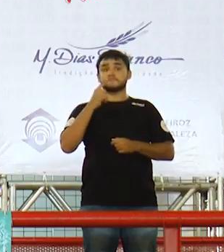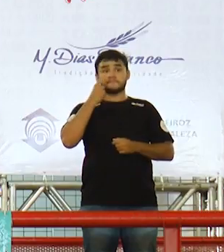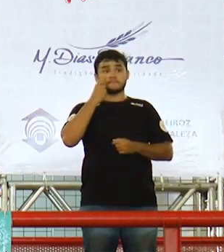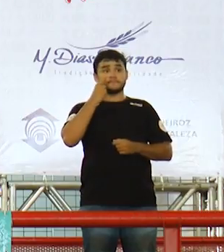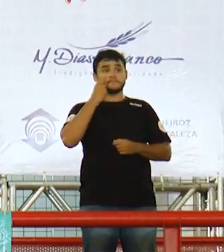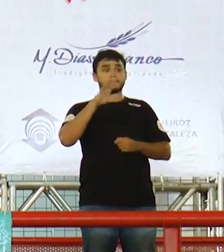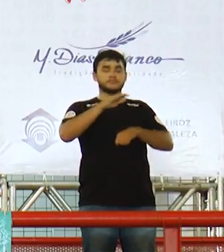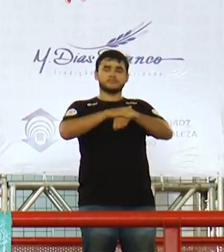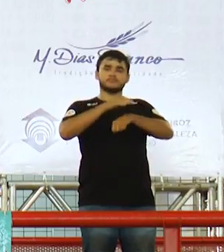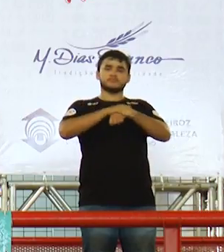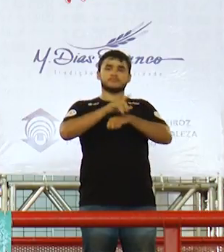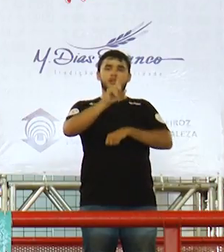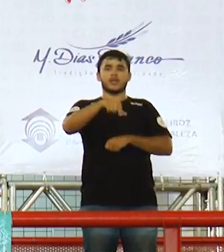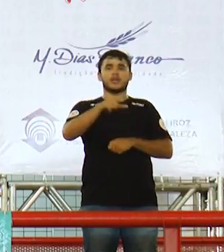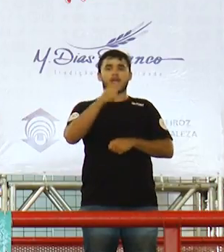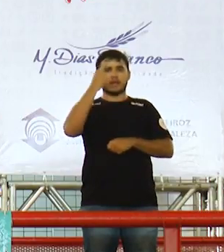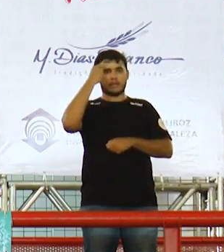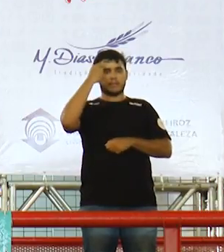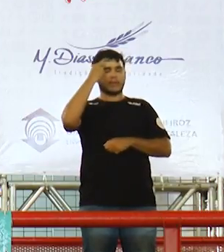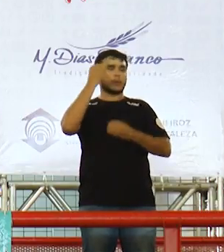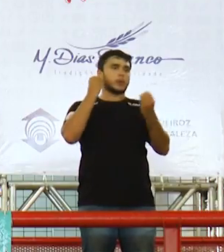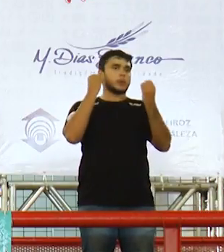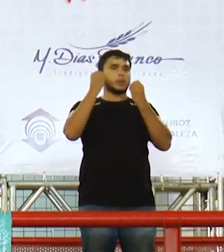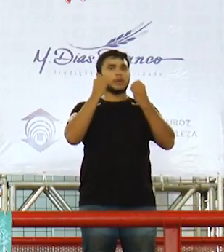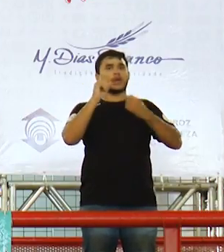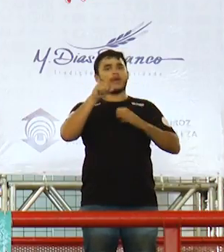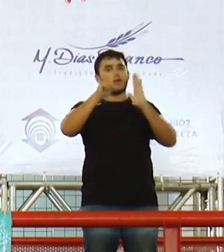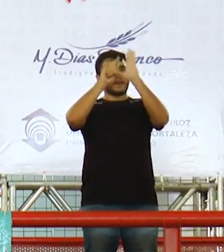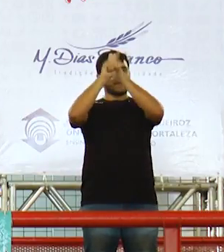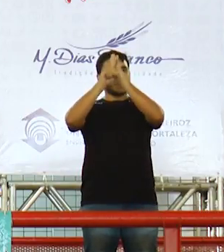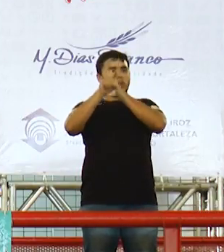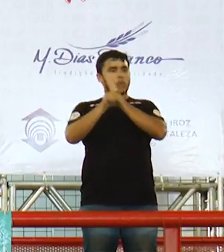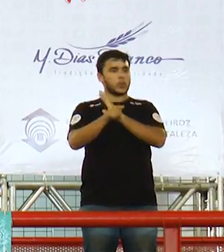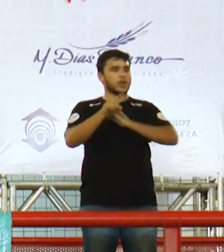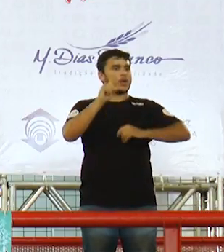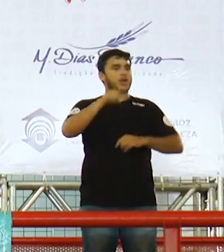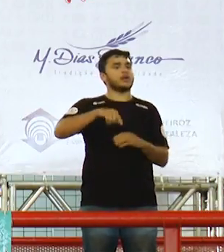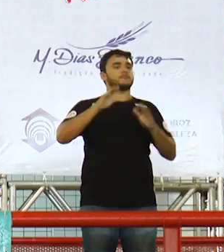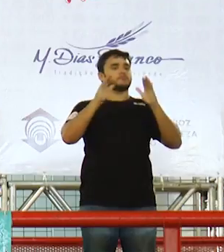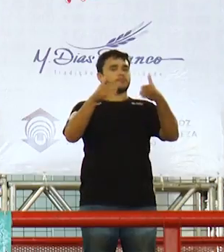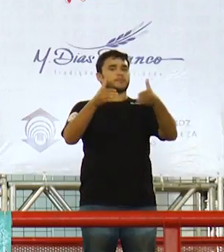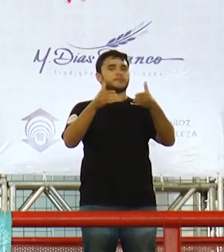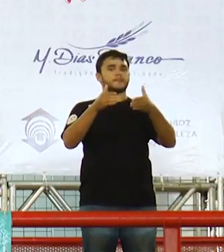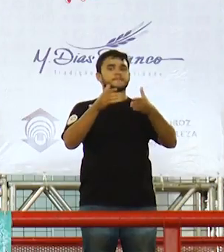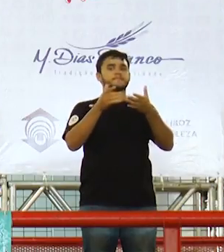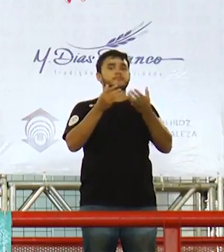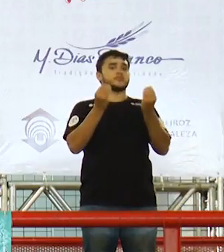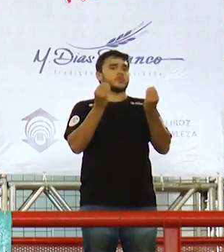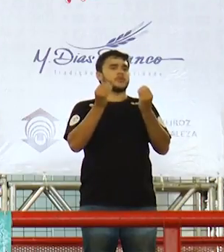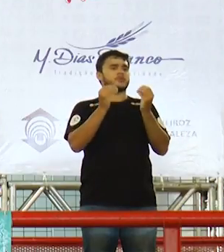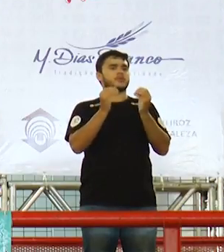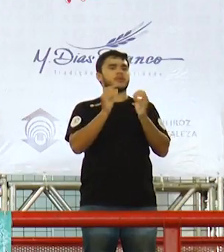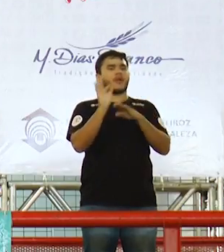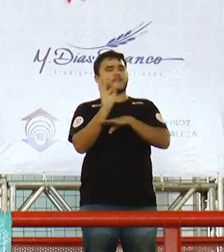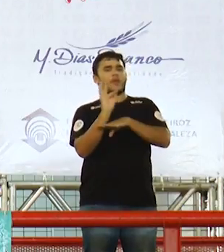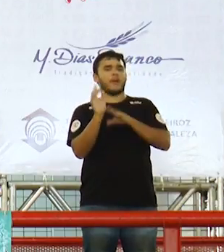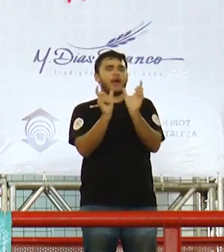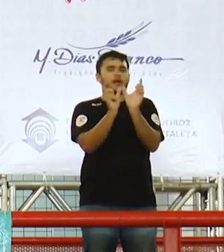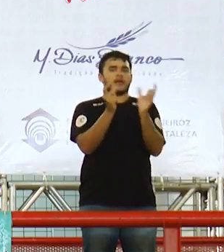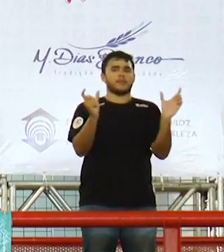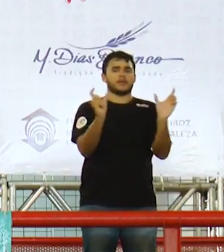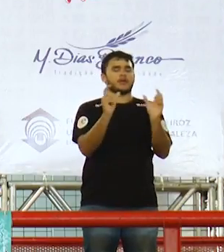não menospreze as questões que lidam com aspectos